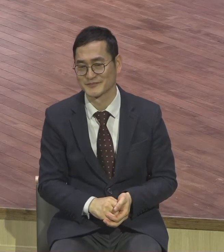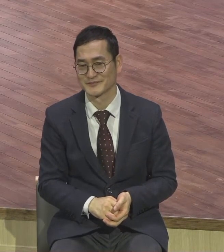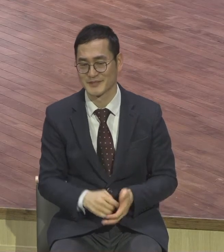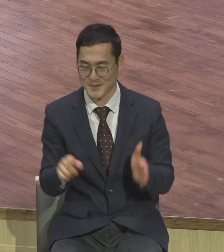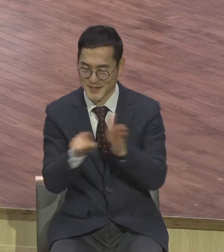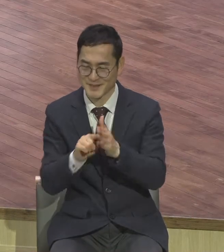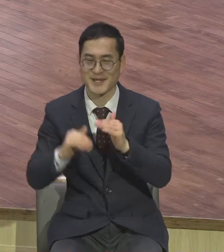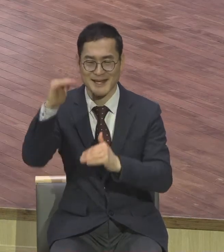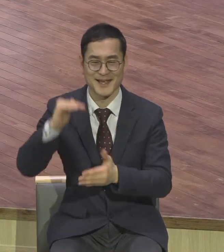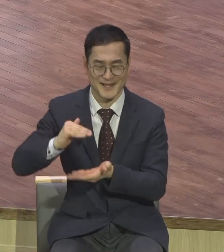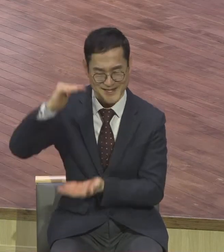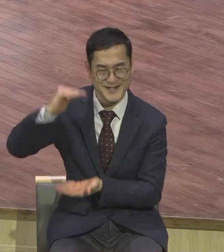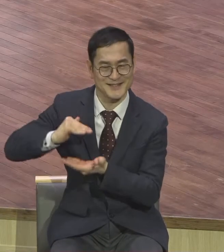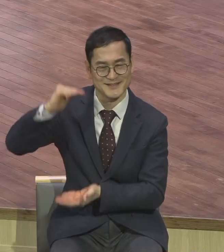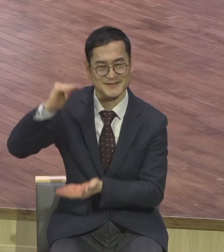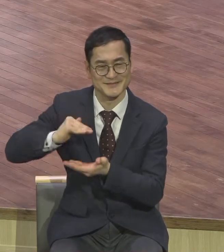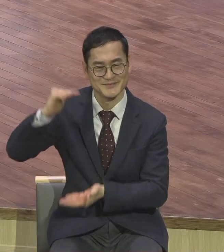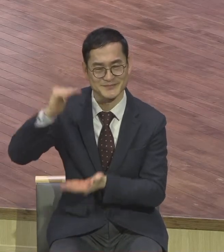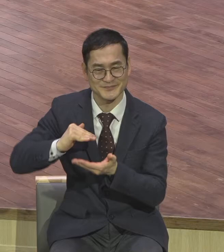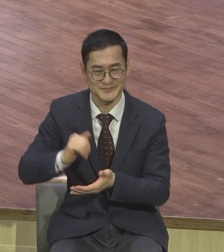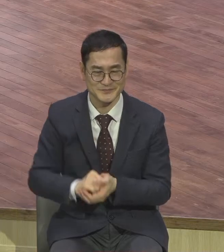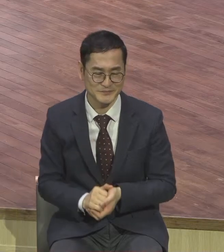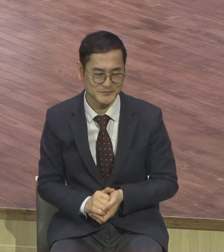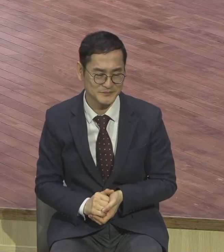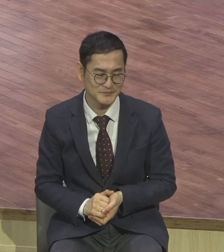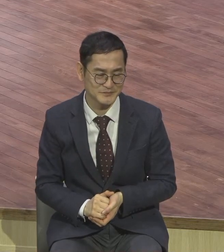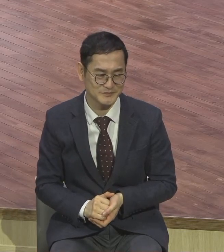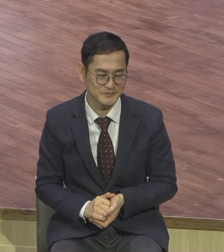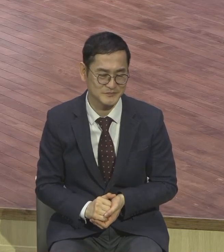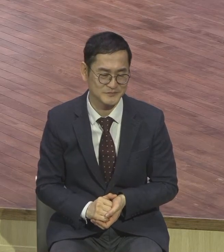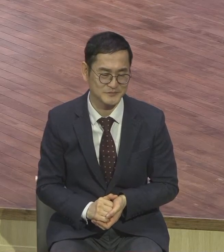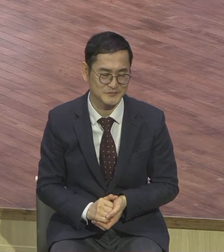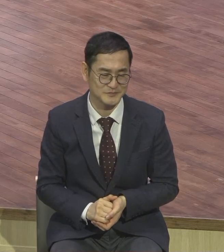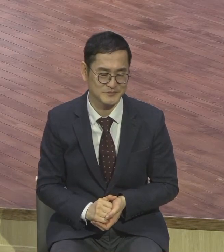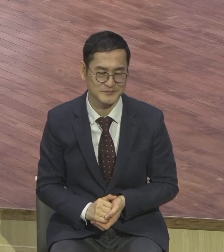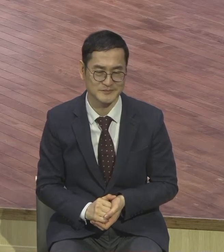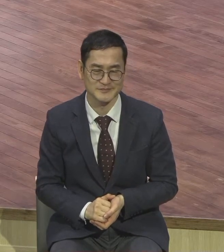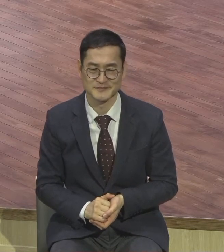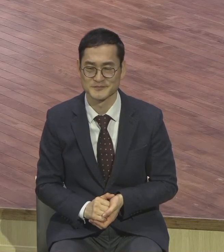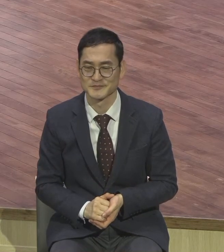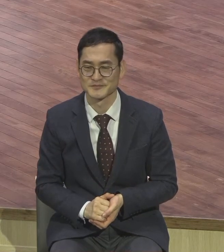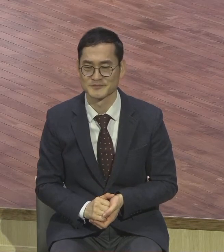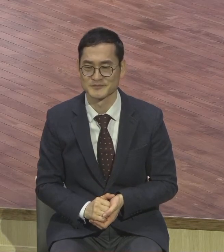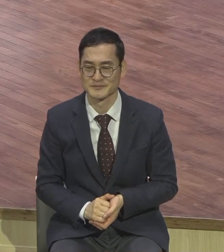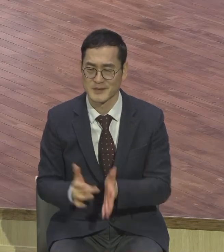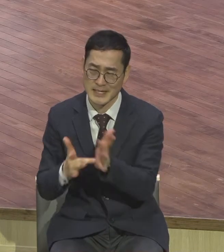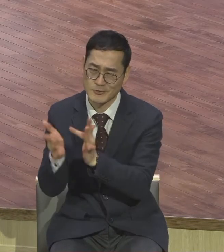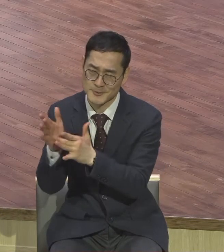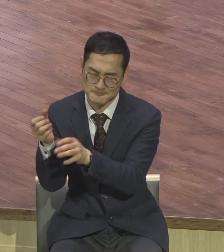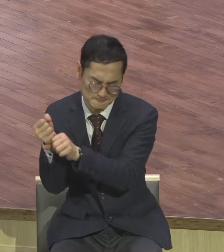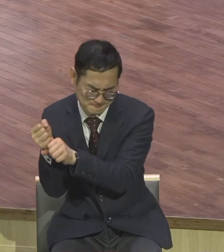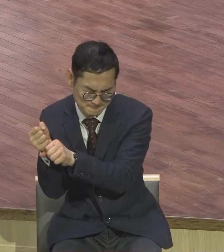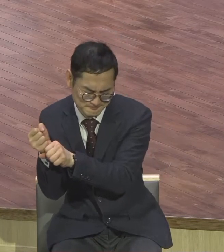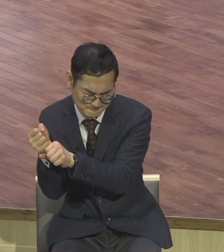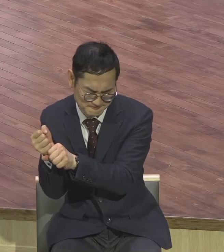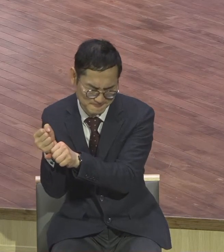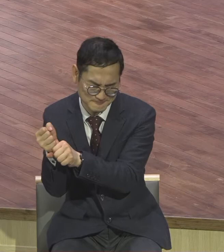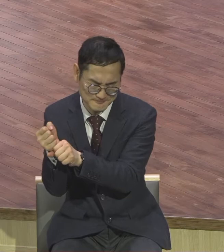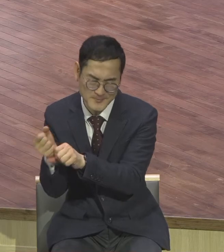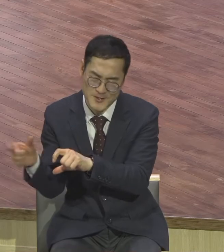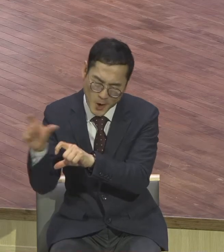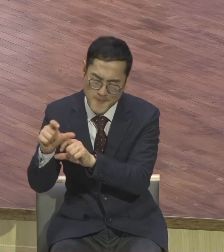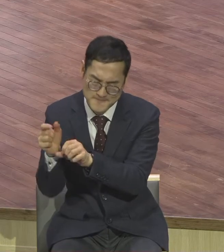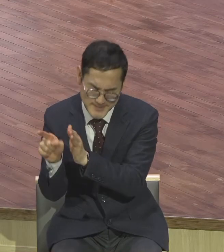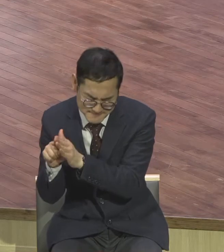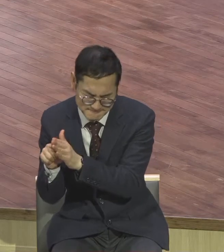하다 보면 내가 나중에 시간 지나고 나면 내가 힘을 얻고 내가 더 은혜 받고 나에게 더 영권이 더